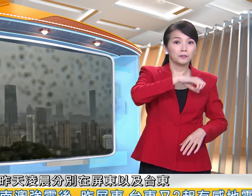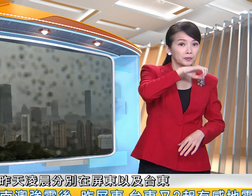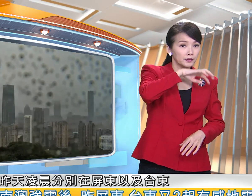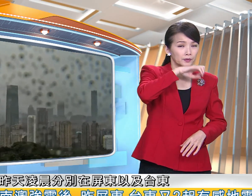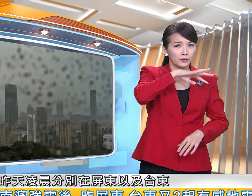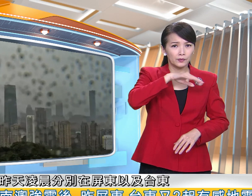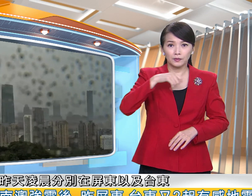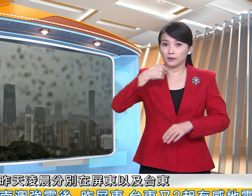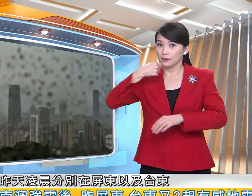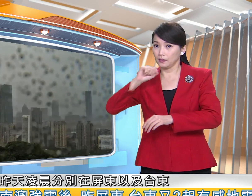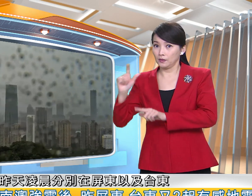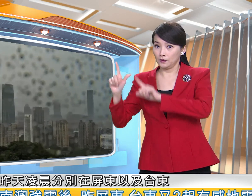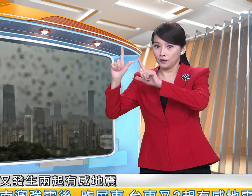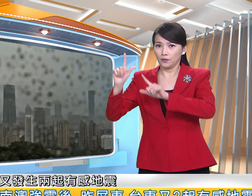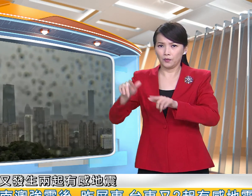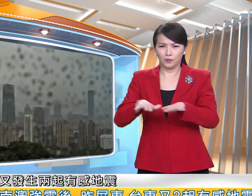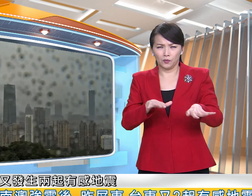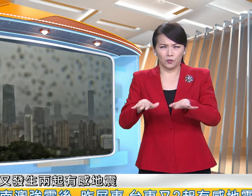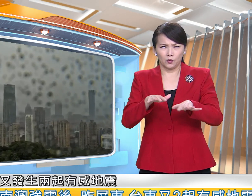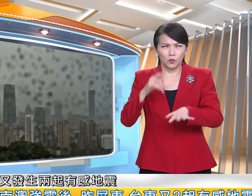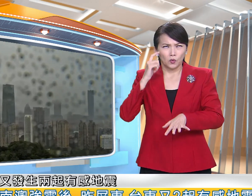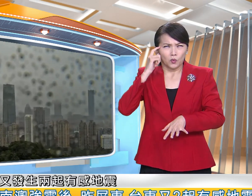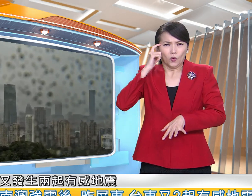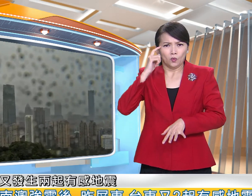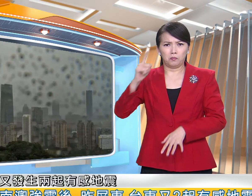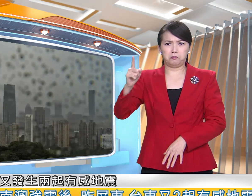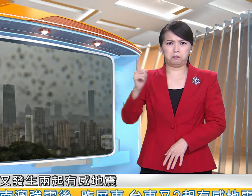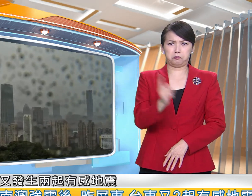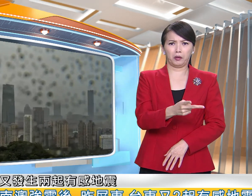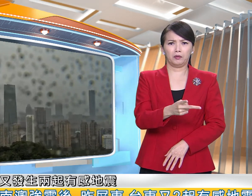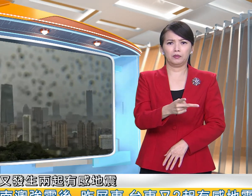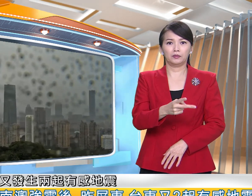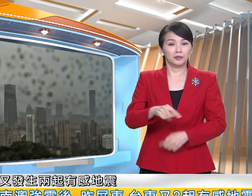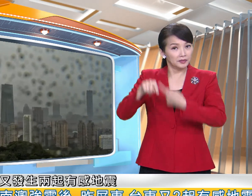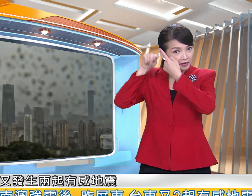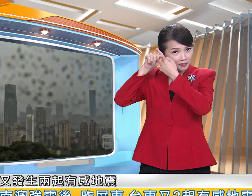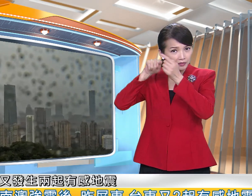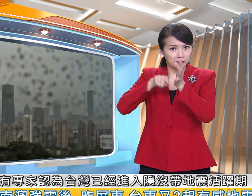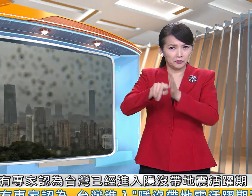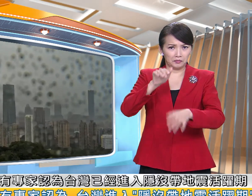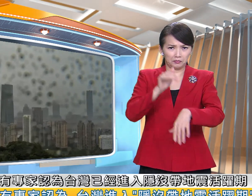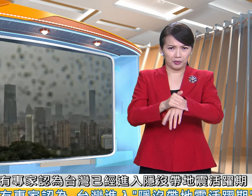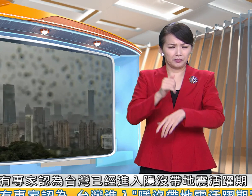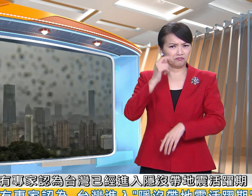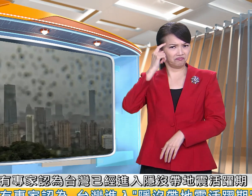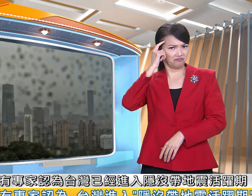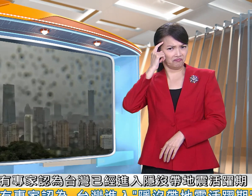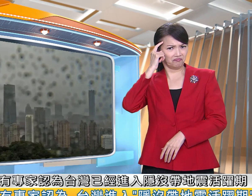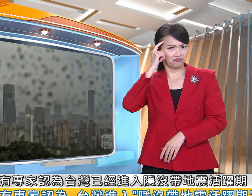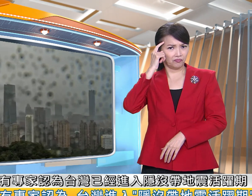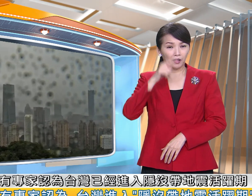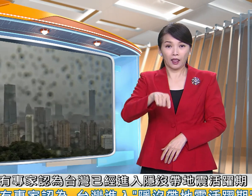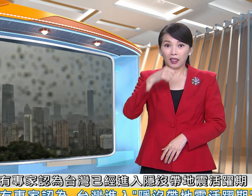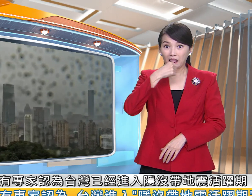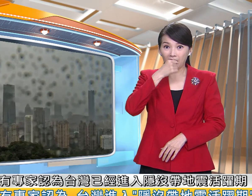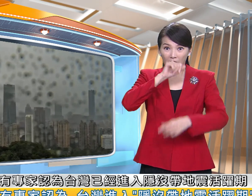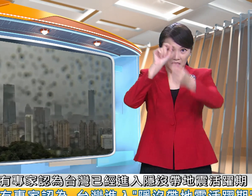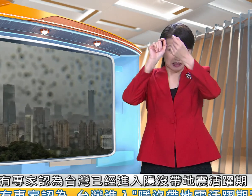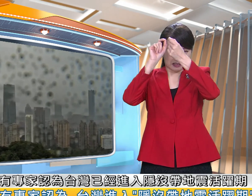以及台东又发生了两起有感地震。有专家认为，台湾已经进入